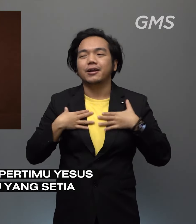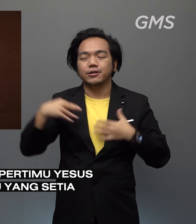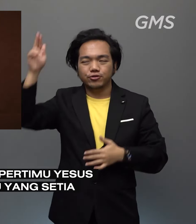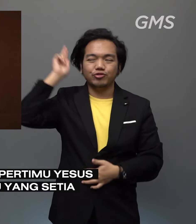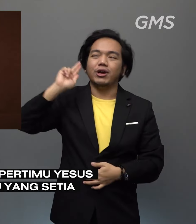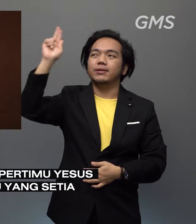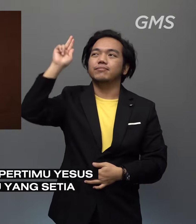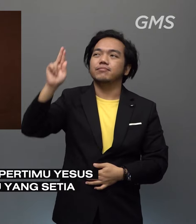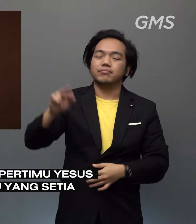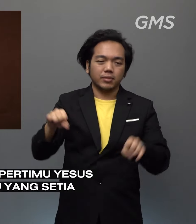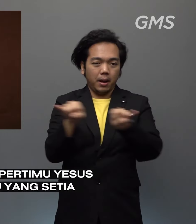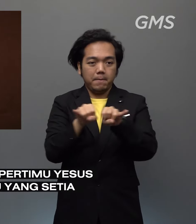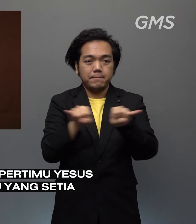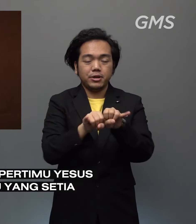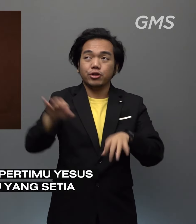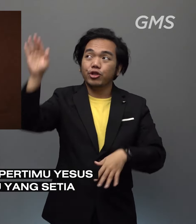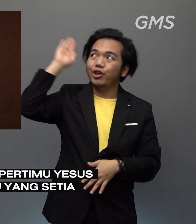Tuhan